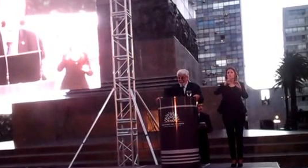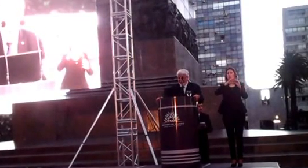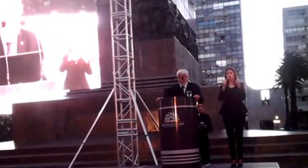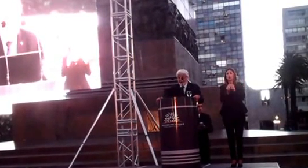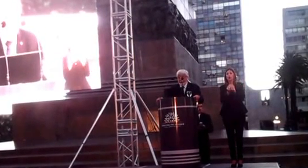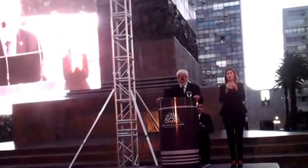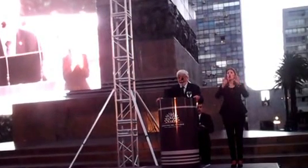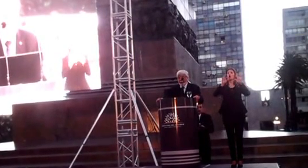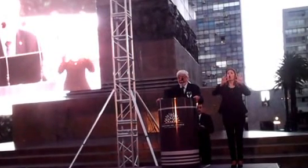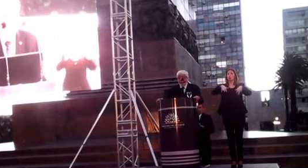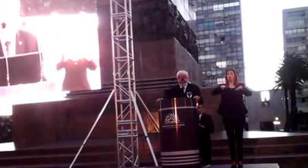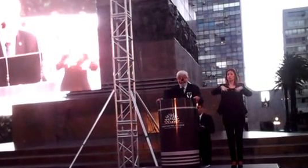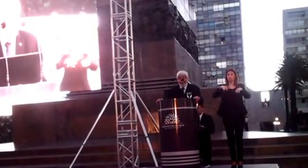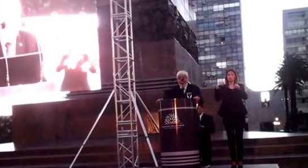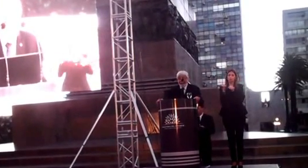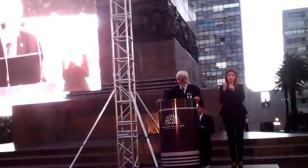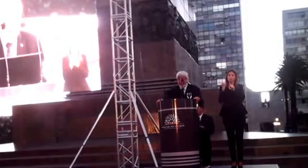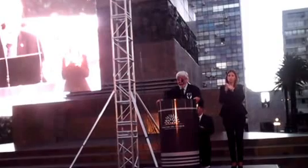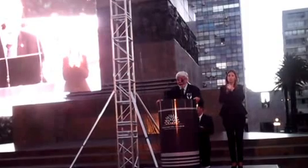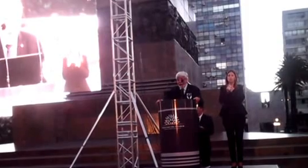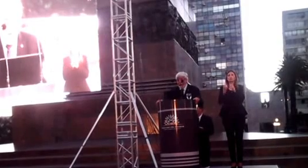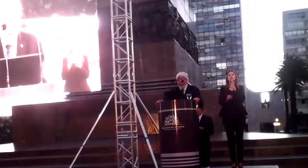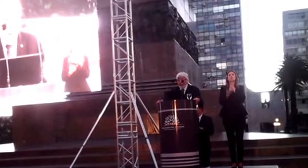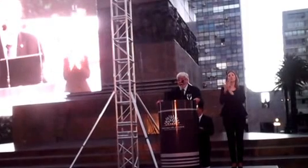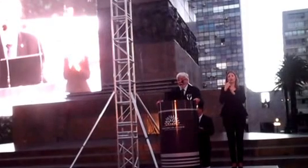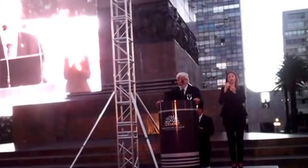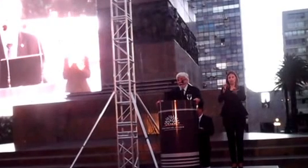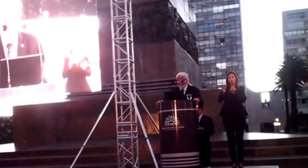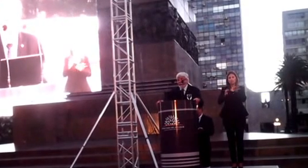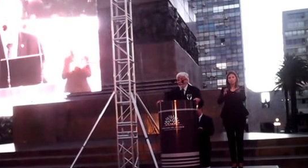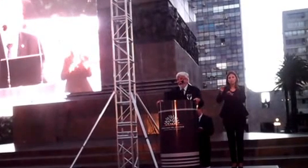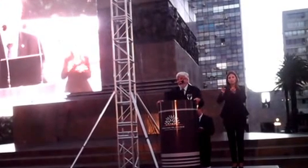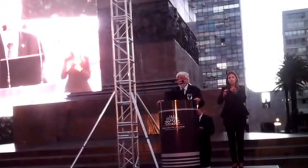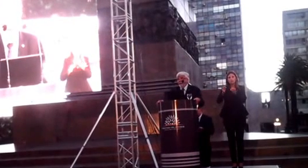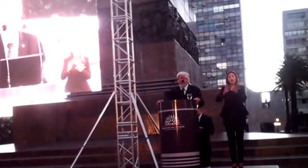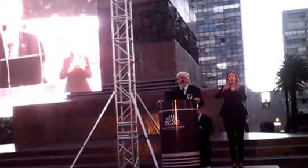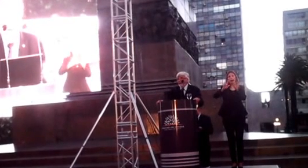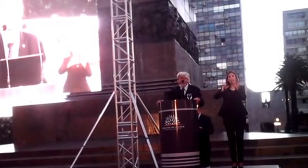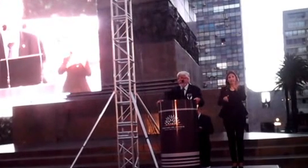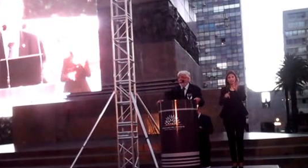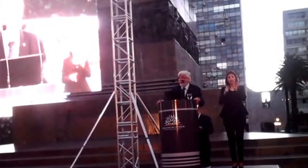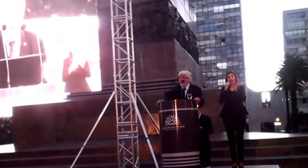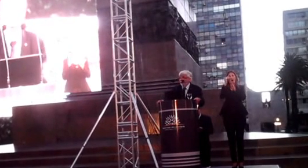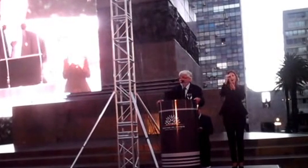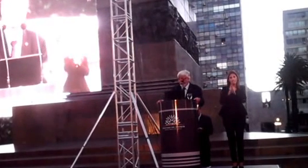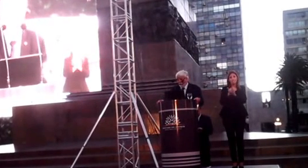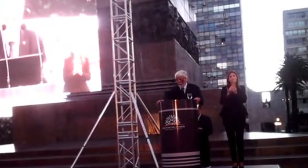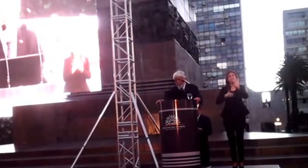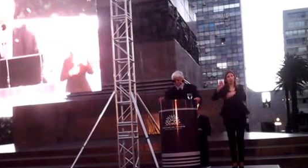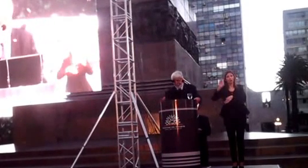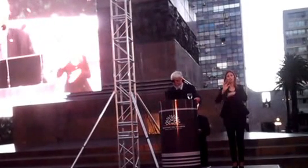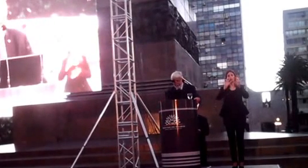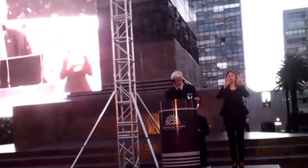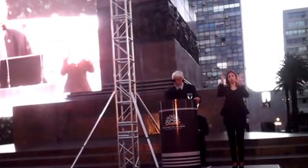de aplicación de esta nueva estrategia las rapiñas bajaron más de un 8%.